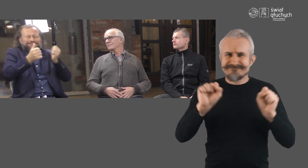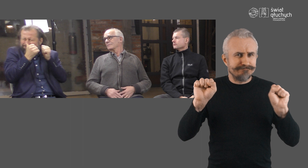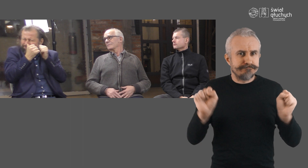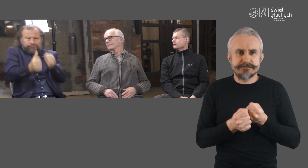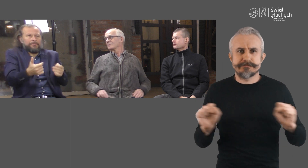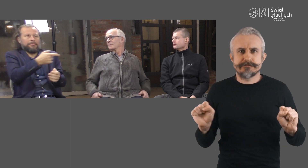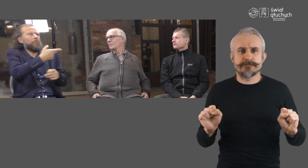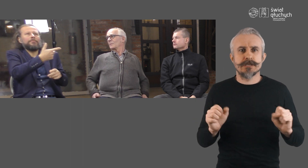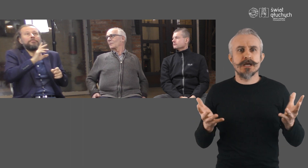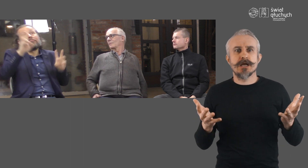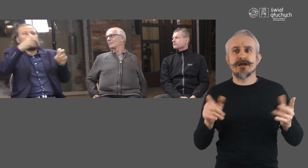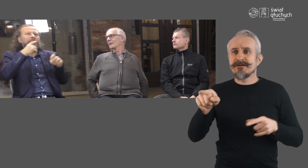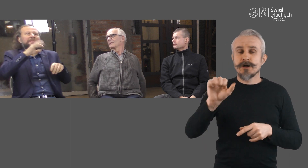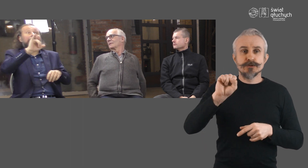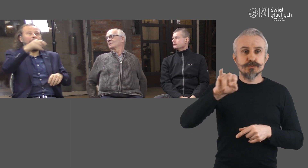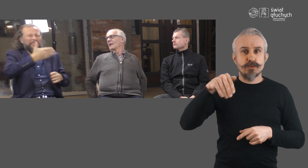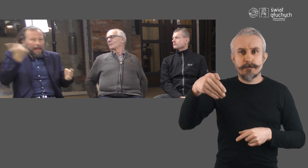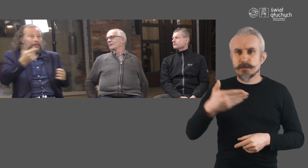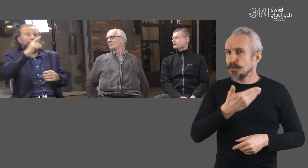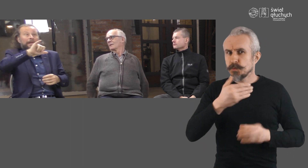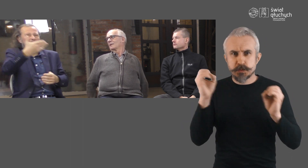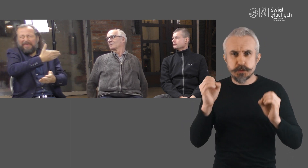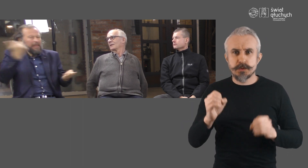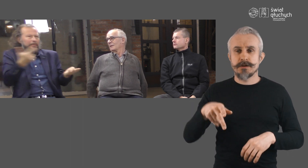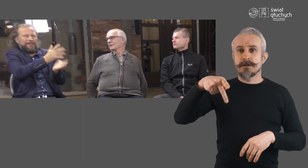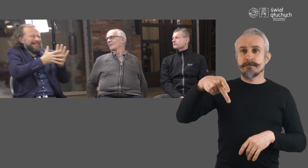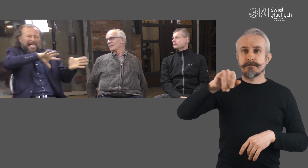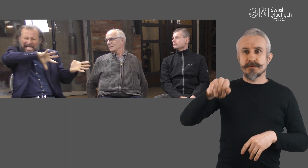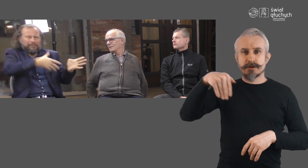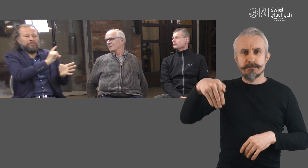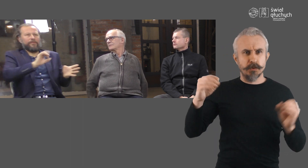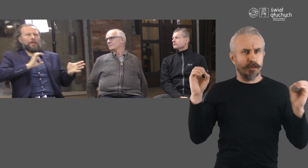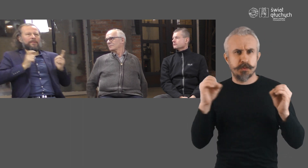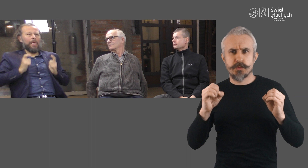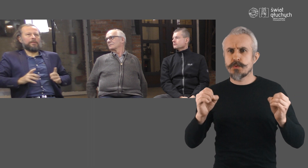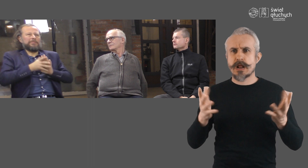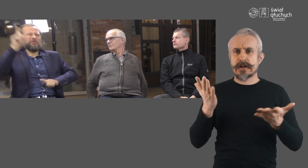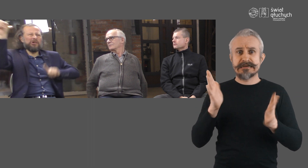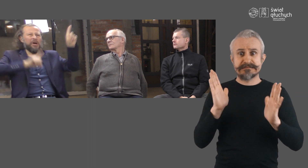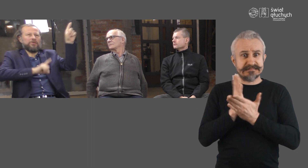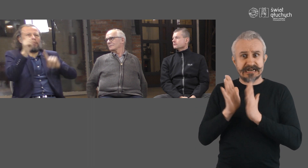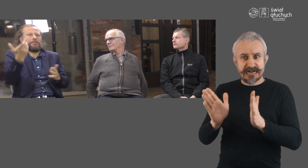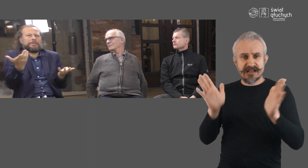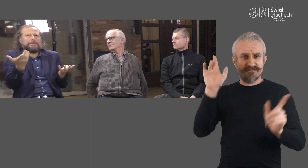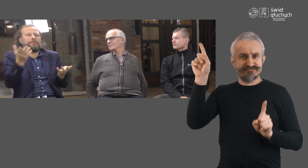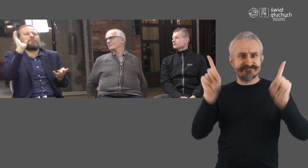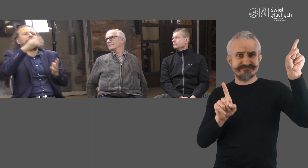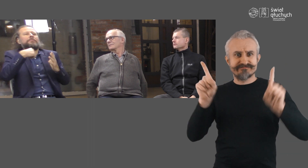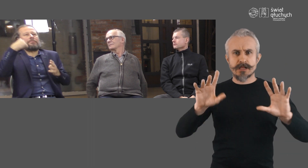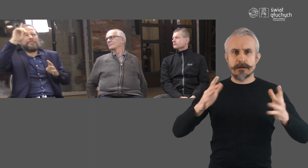W ogóle nie mógł odebrać tego komunikatu. To nie był ani system, ani PJM, po